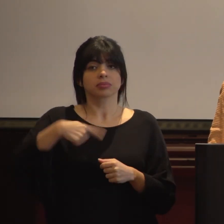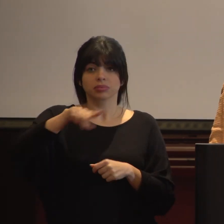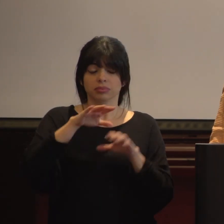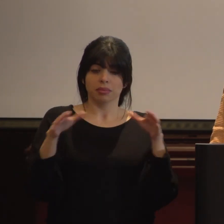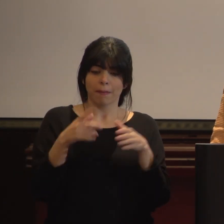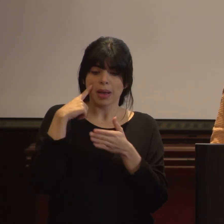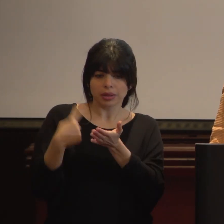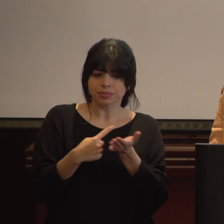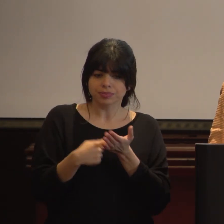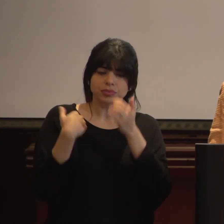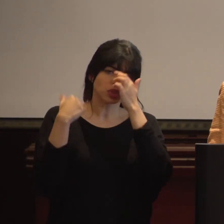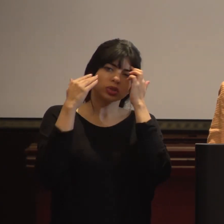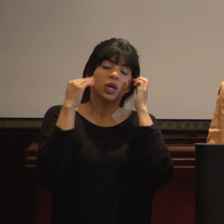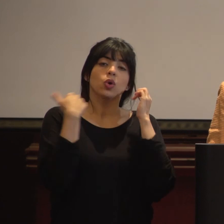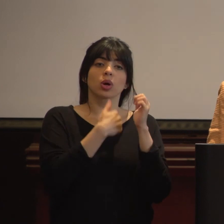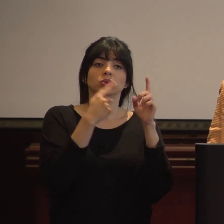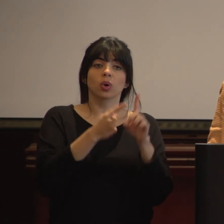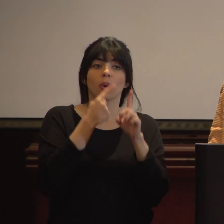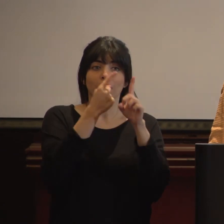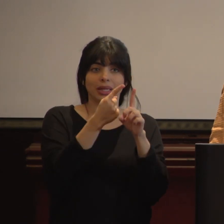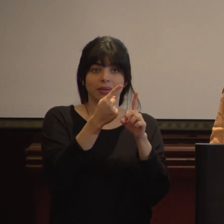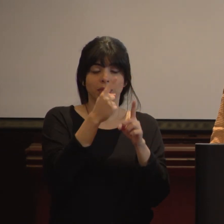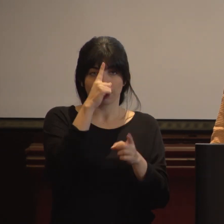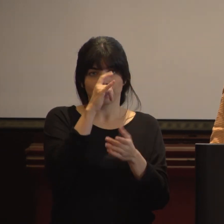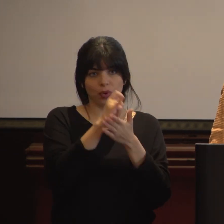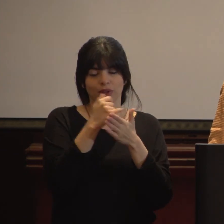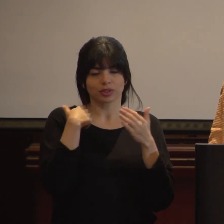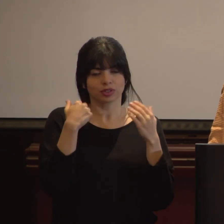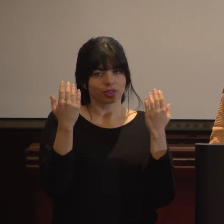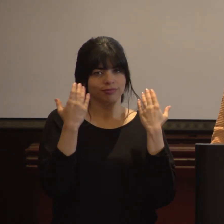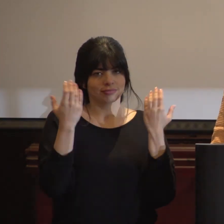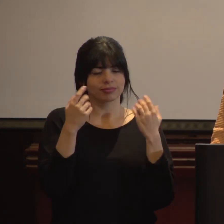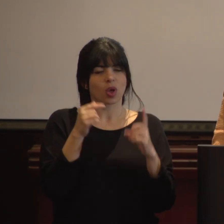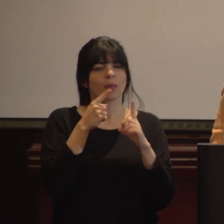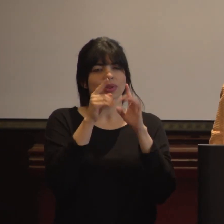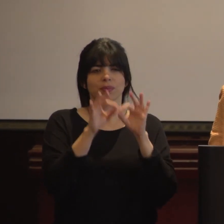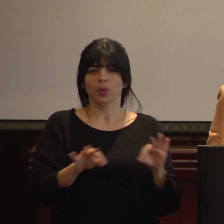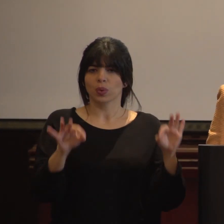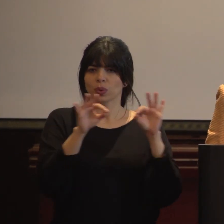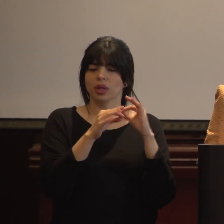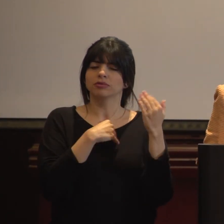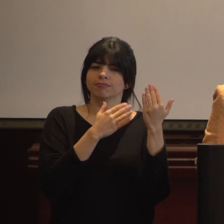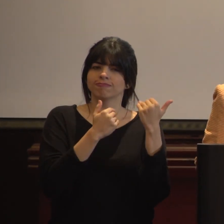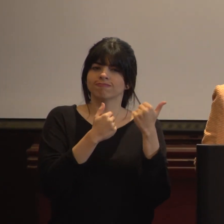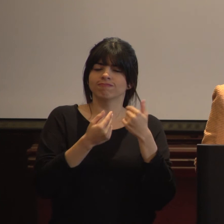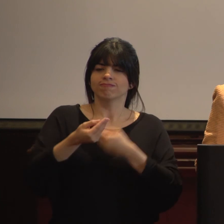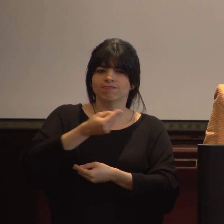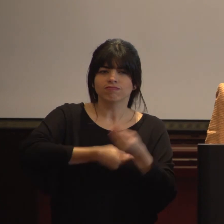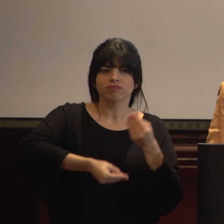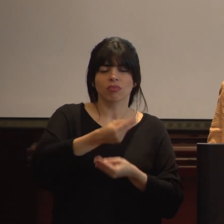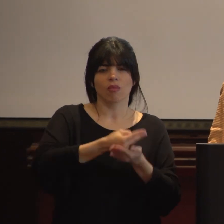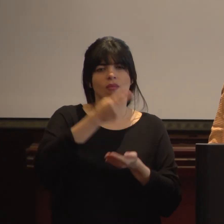trabajo sé que Nuestro objetivo y por eso lo celebro es importante y auguro un intercambio